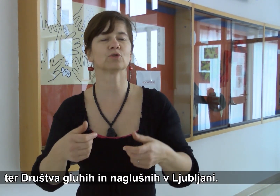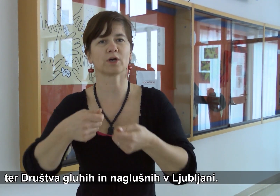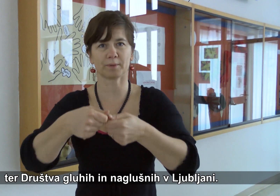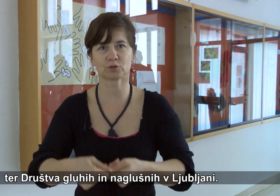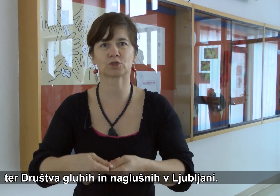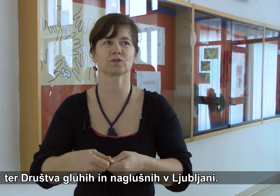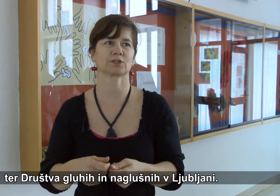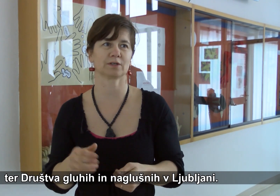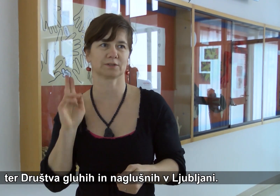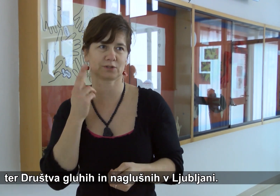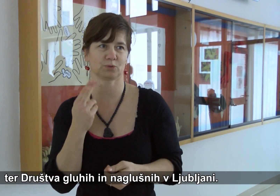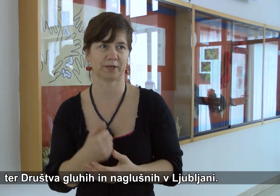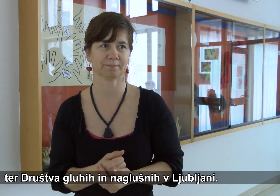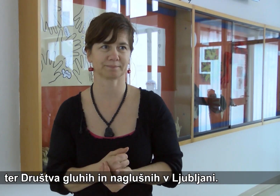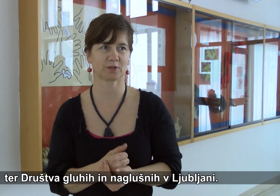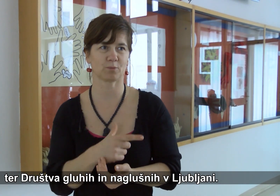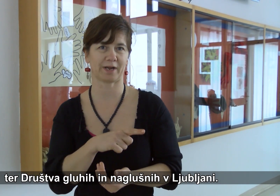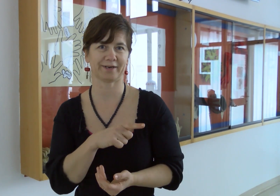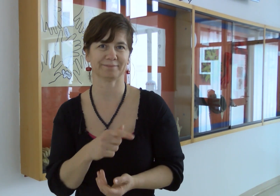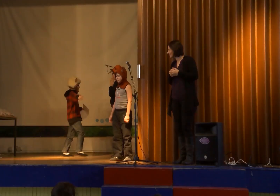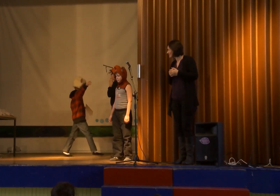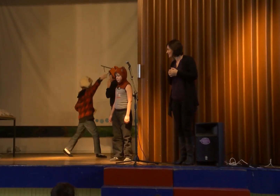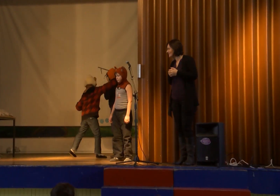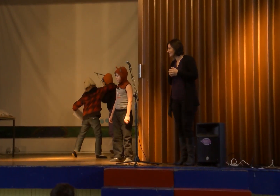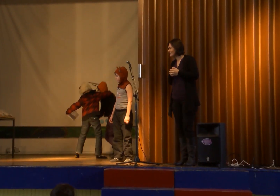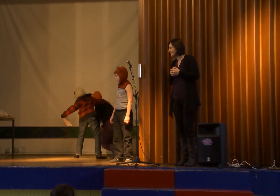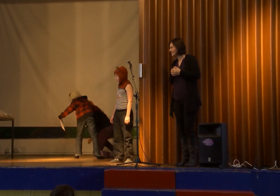gluho pa društvo za gluhe Ljubljana.